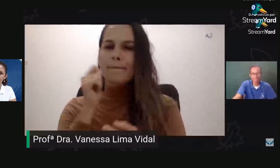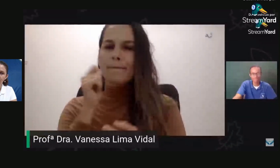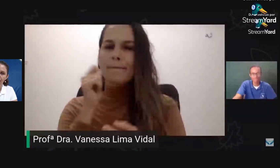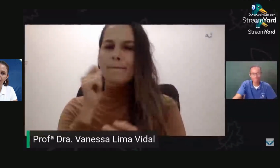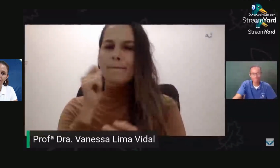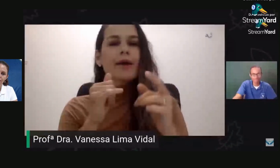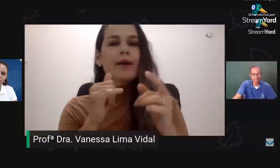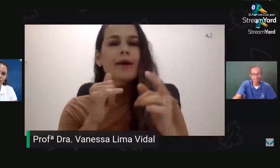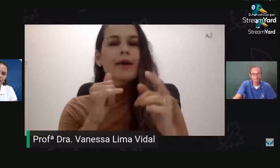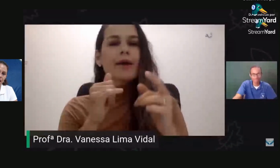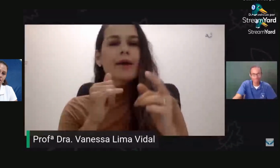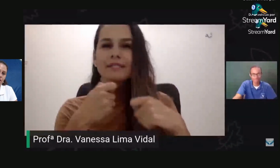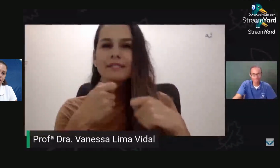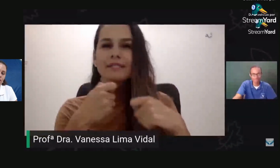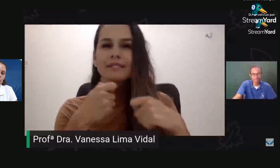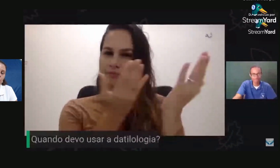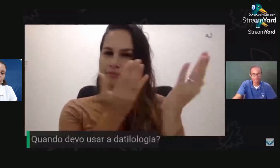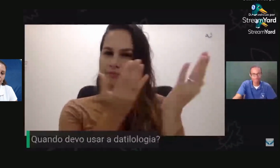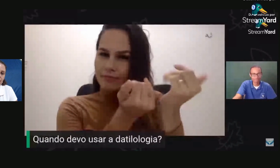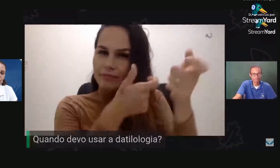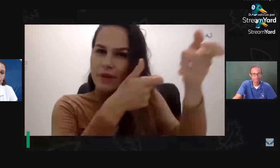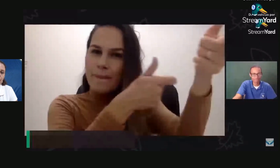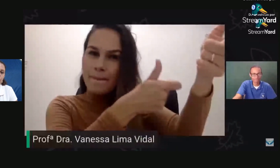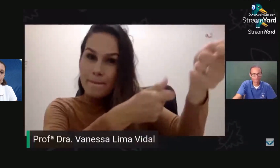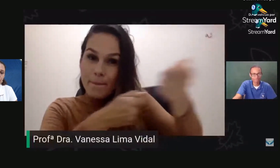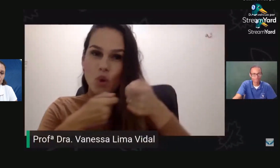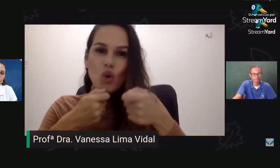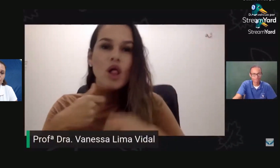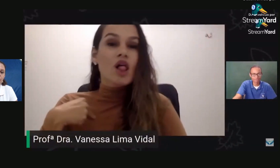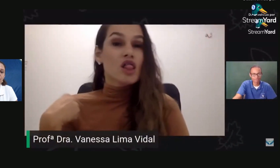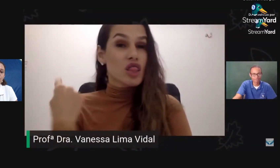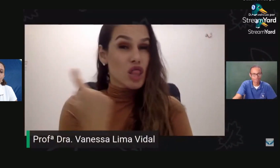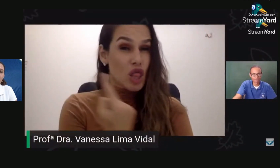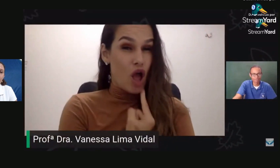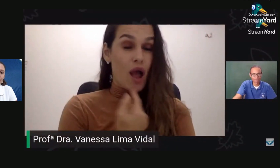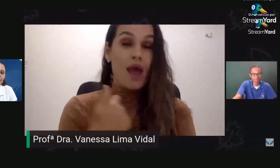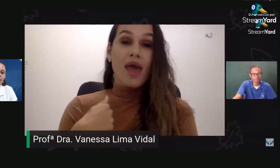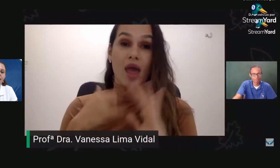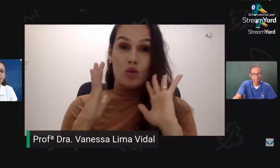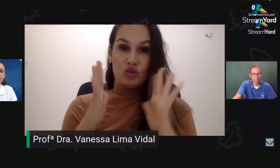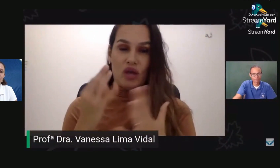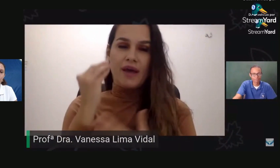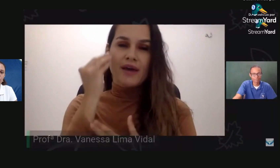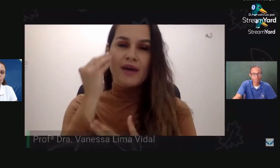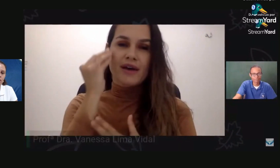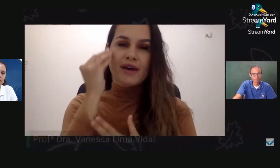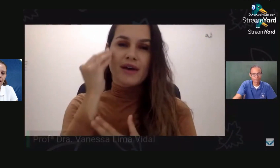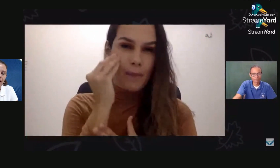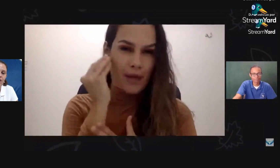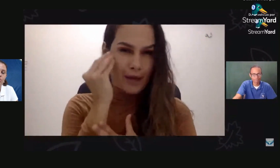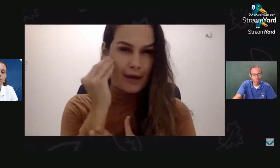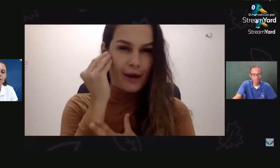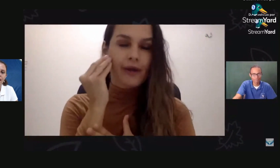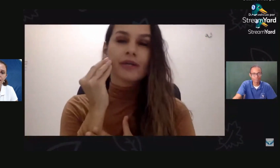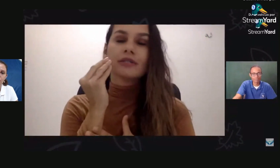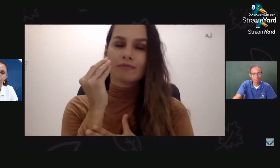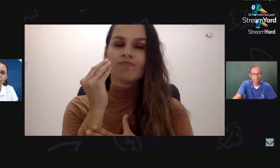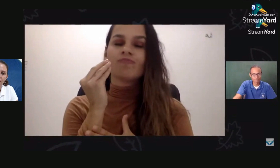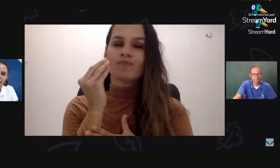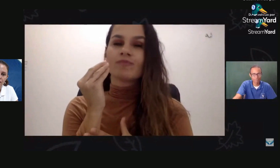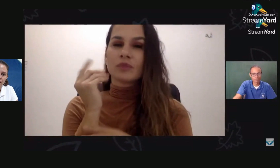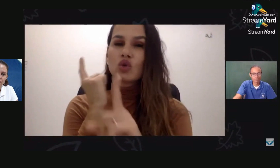atitudes. Então, de verdade, né? Os pais, as famílias precisam chamar, né, toda a sociedade, mostrar